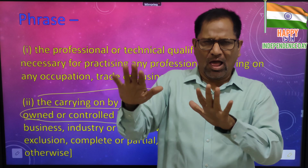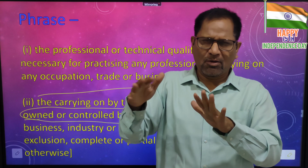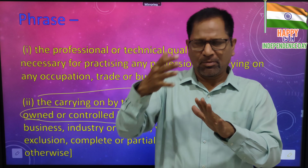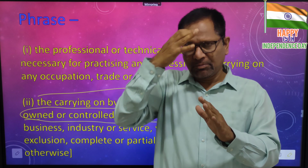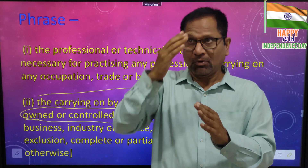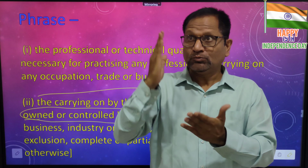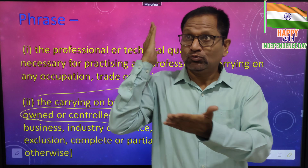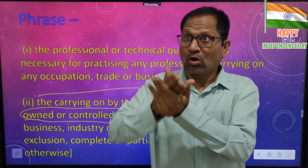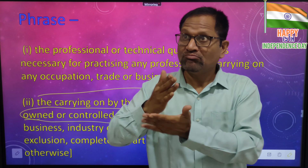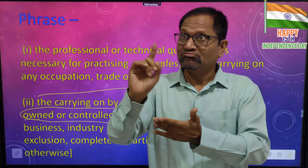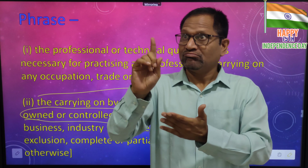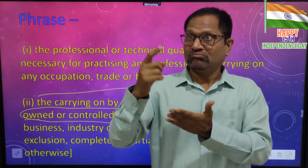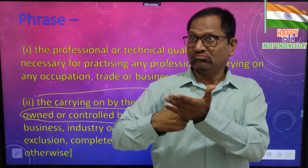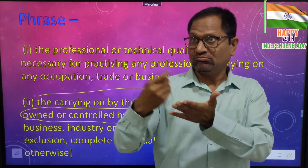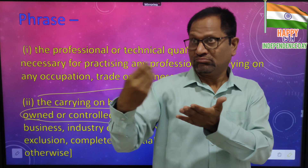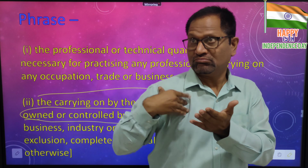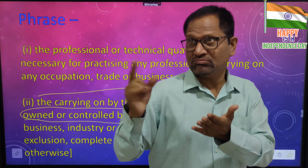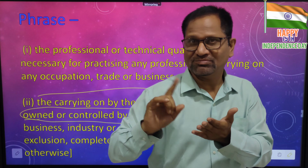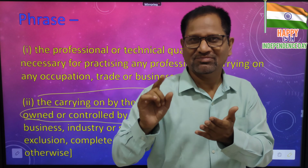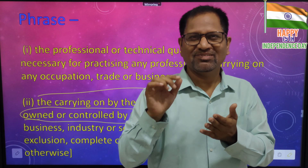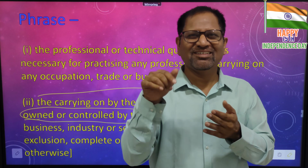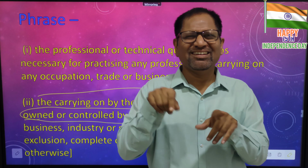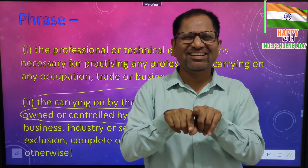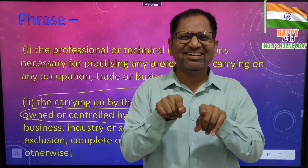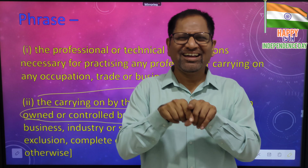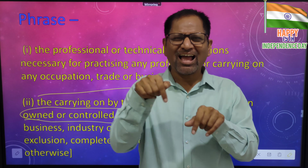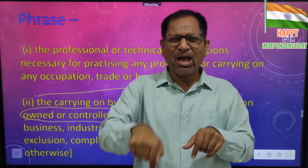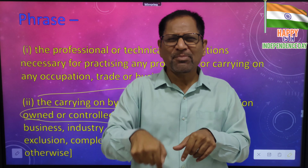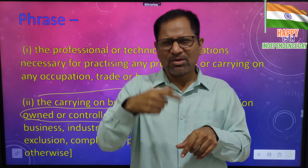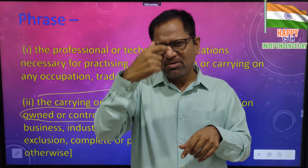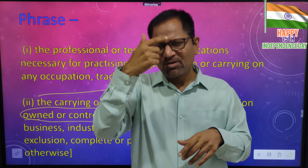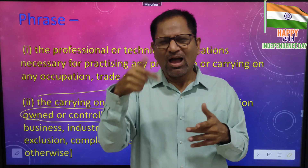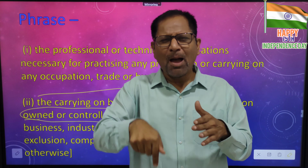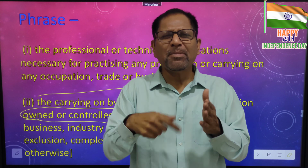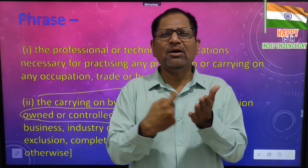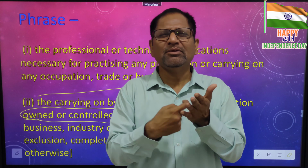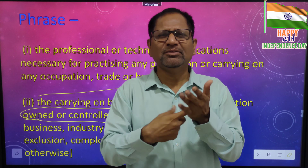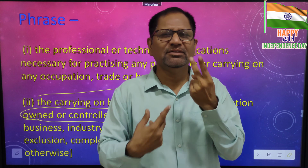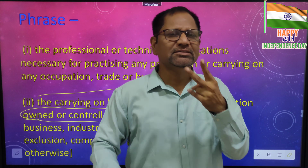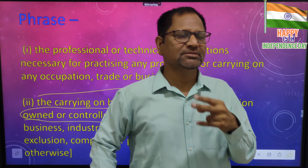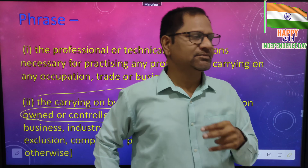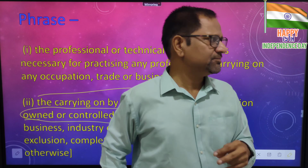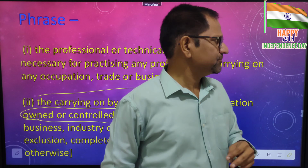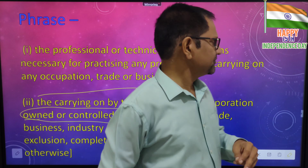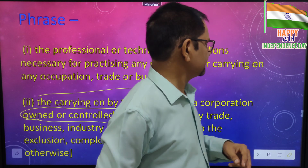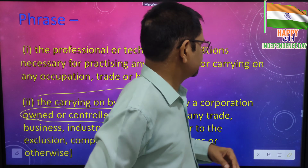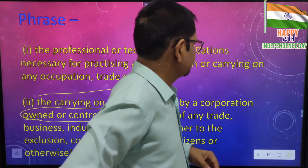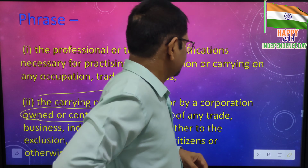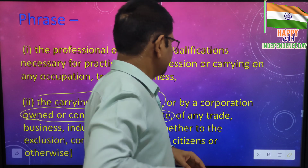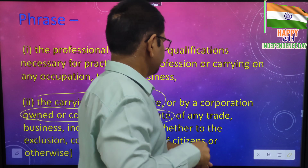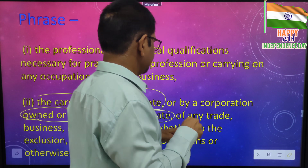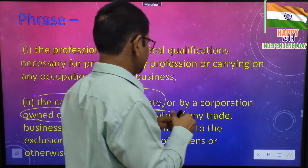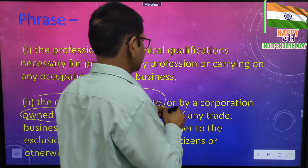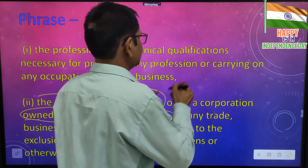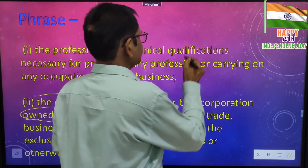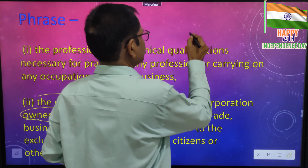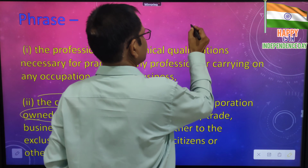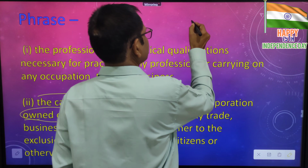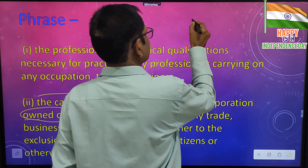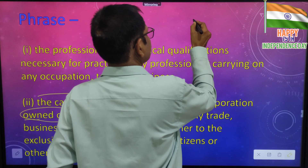जाएगा और उनको जिस तरह से जो नियम है उनका हमको पालन करना होगा। और वो जो नियम बनाते